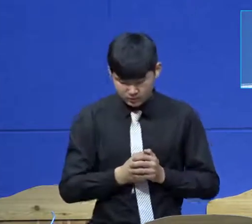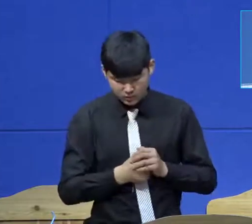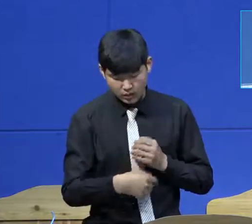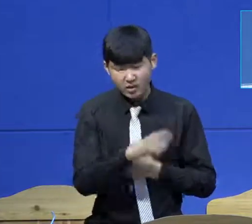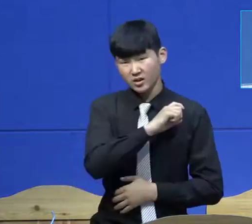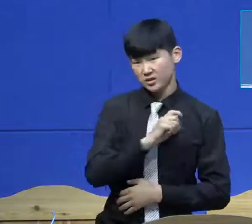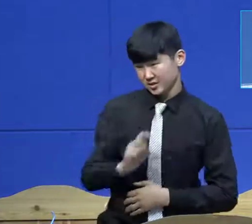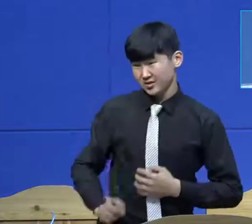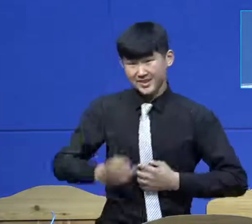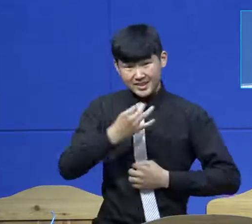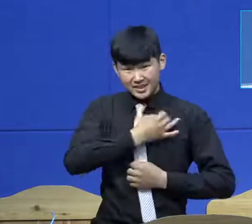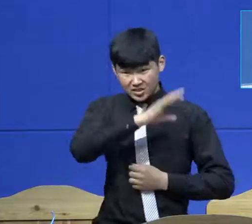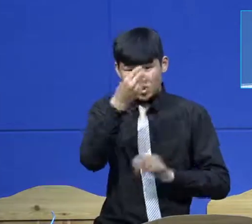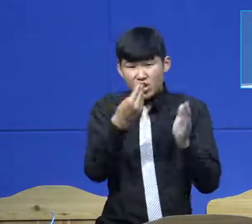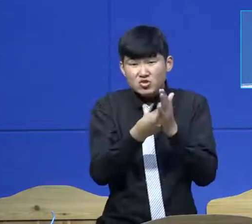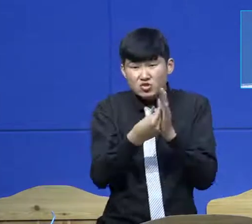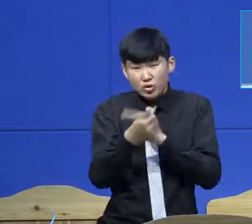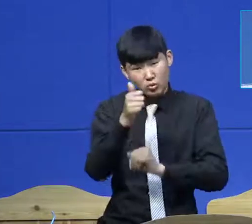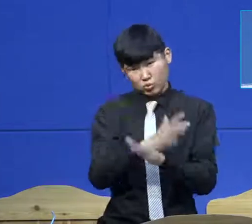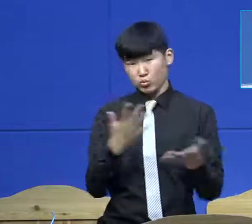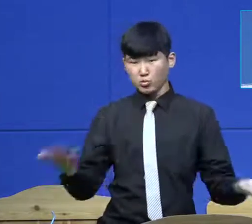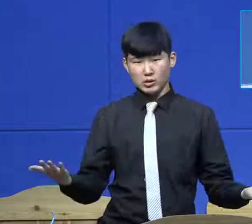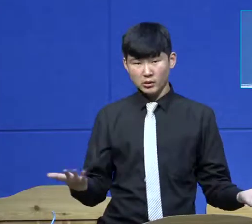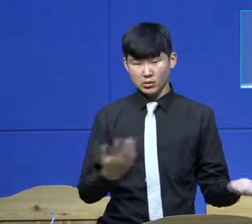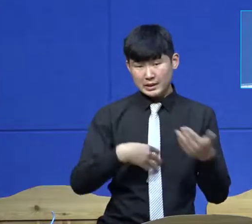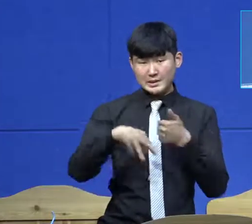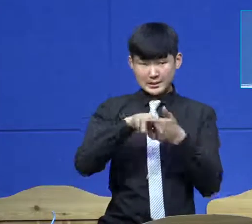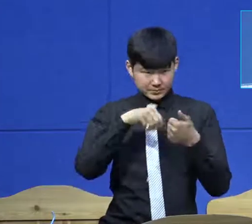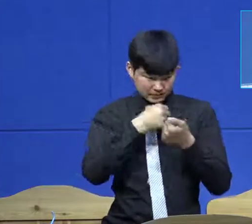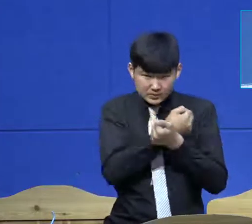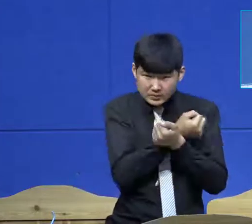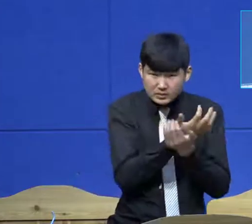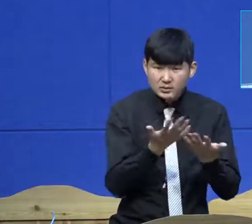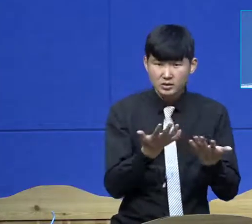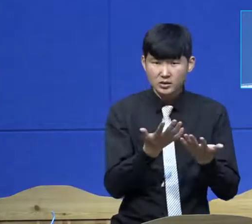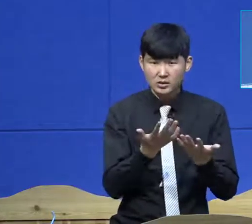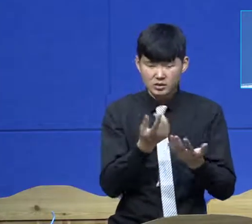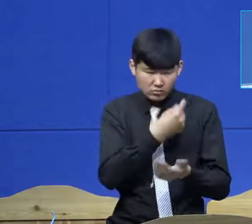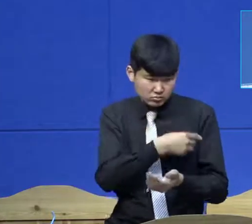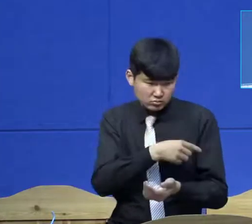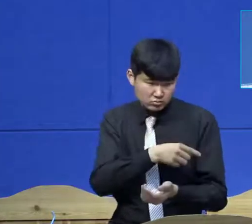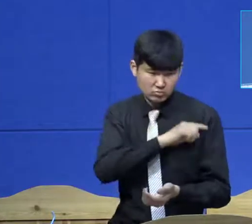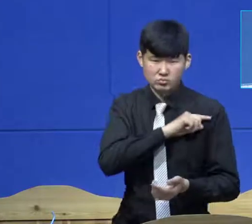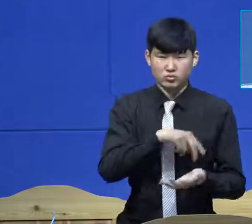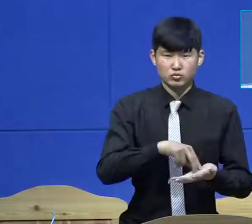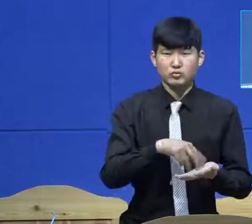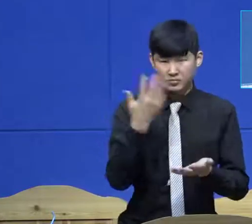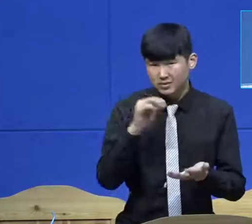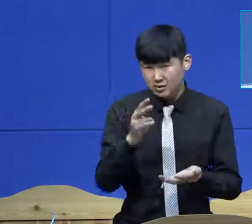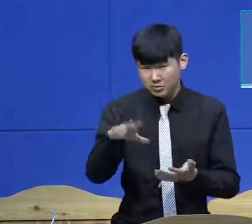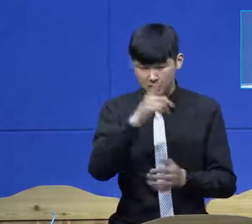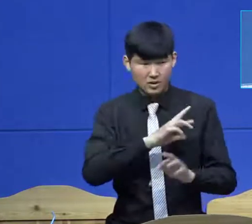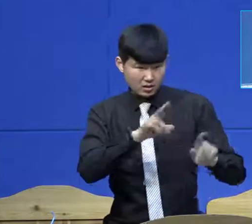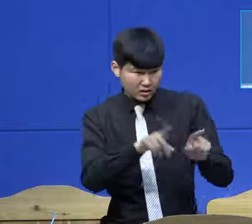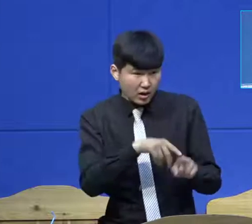Христэд итгэгч нар жишээ болоод зогсохгүй сайн мэдээ тараахад урд нь гараад манлайлаад тараасан. Бид нар ч гэсэн араас нь дагаж явах